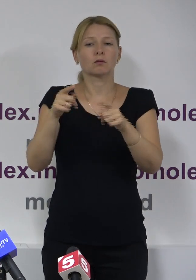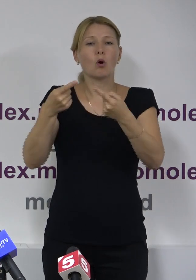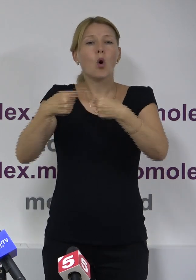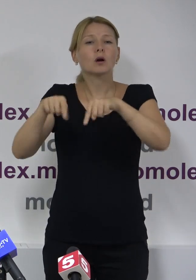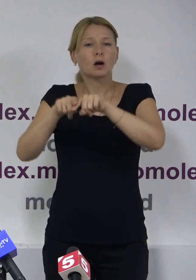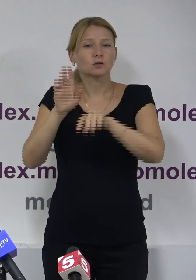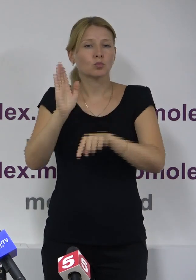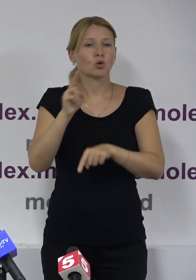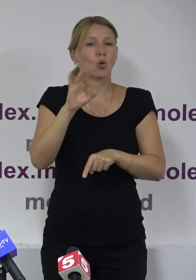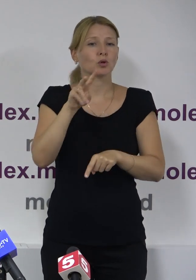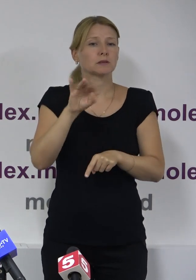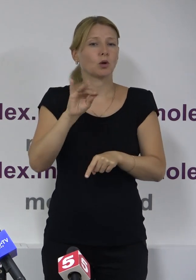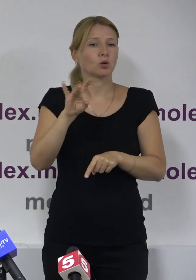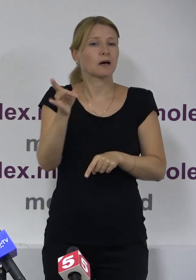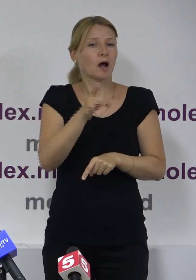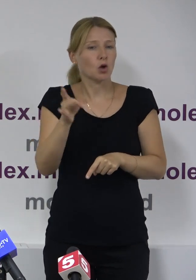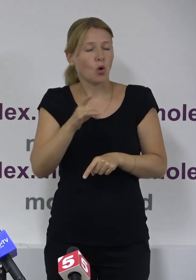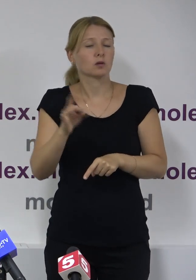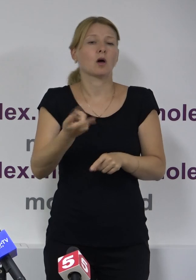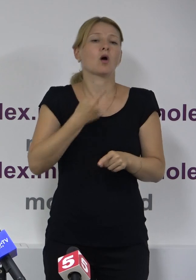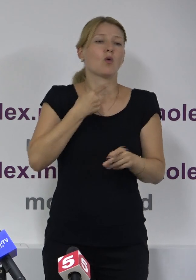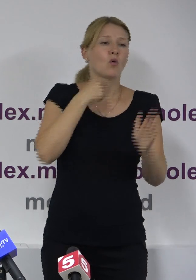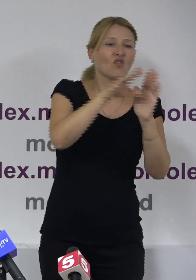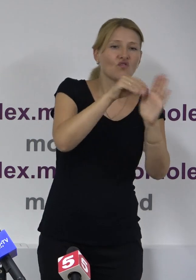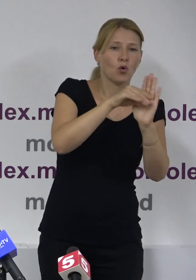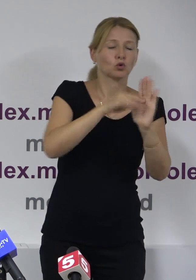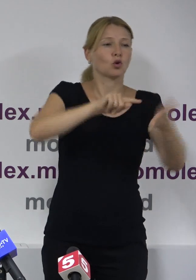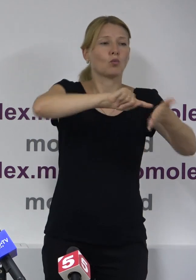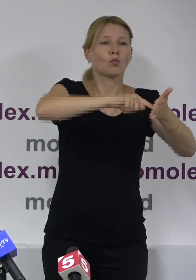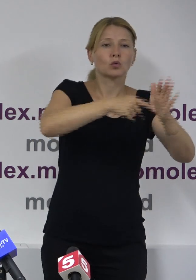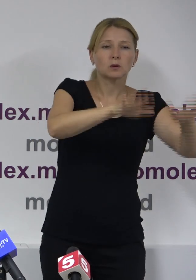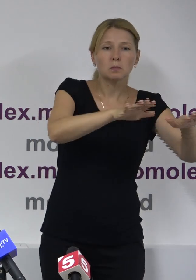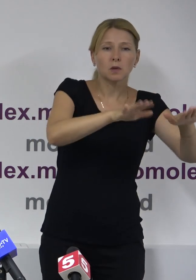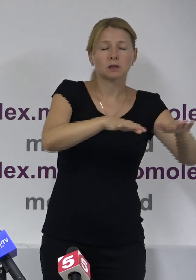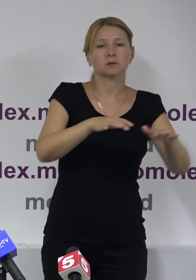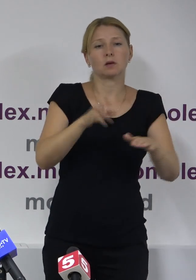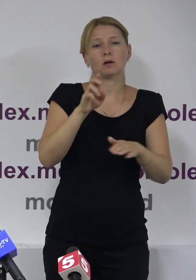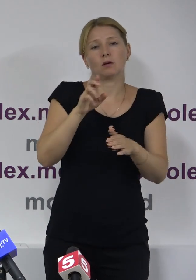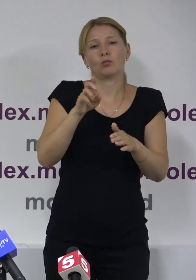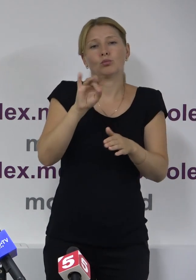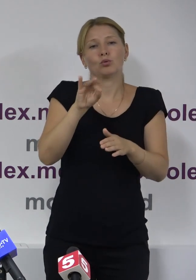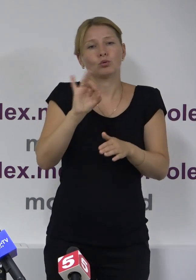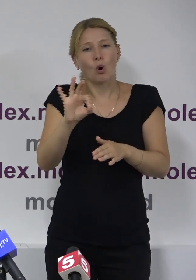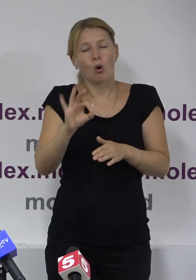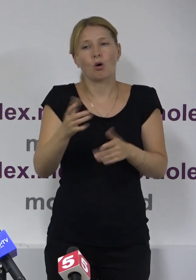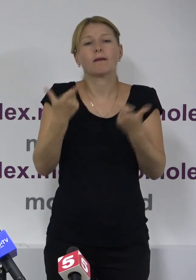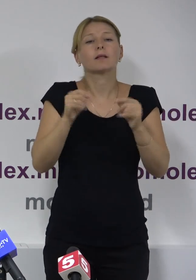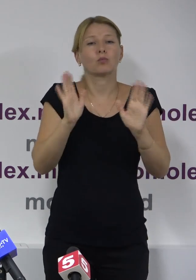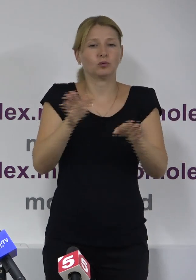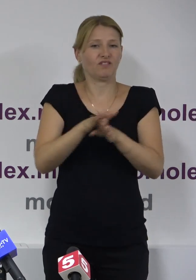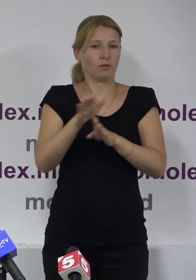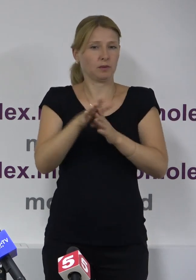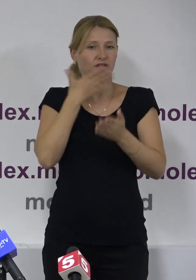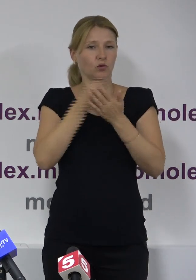de Circumscripție, dar și secțiile de votare, birourile electorale ale secțiilor de votare. Până la această etapă, putem să